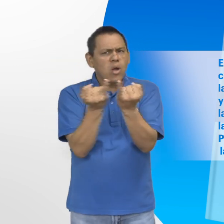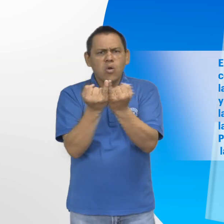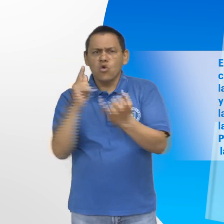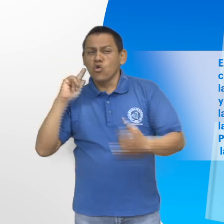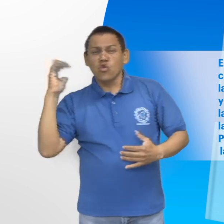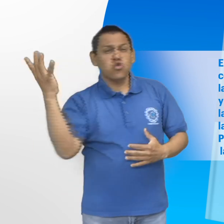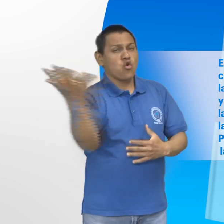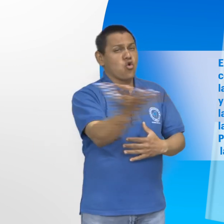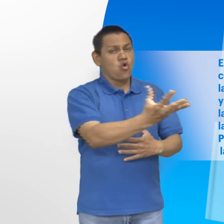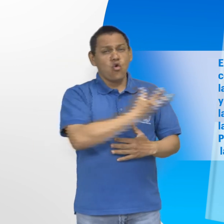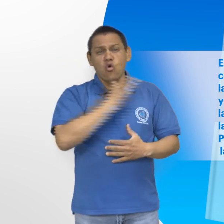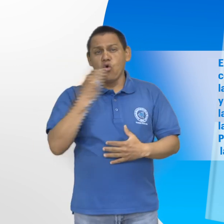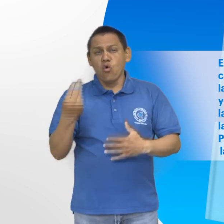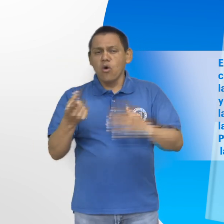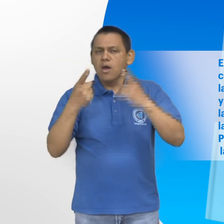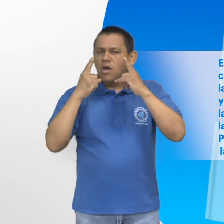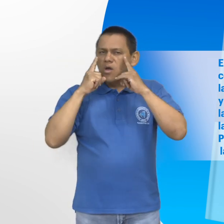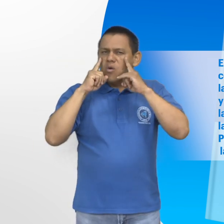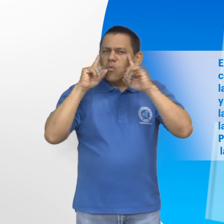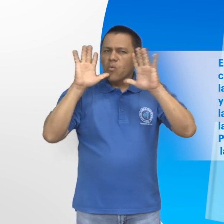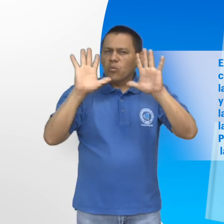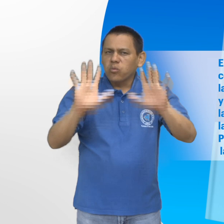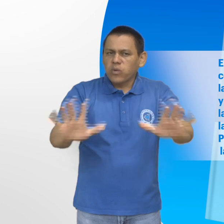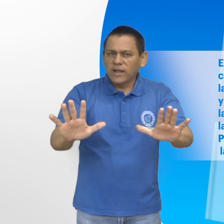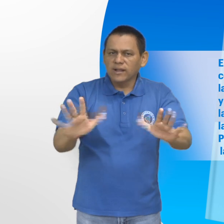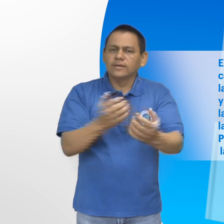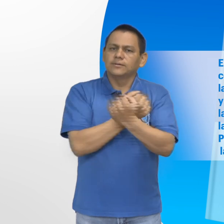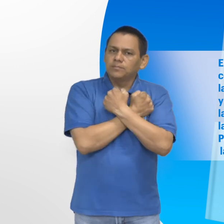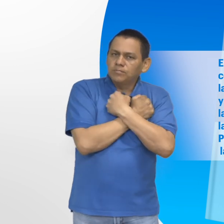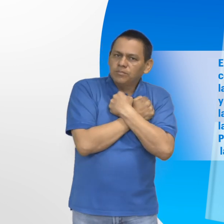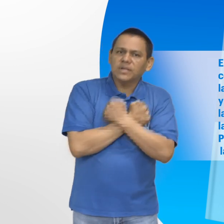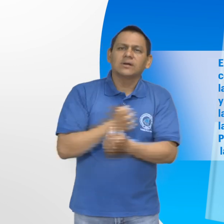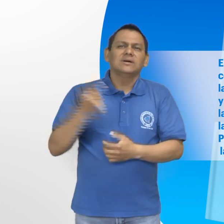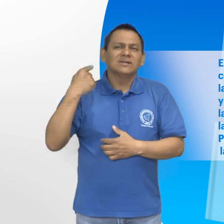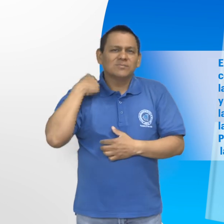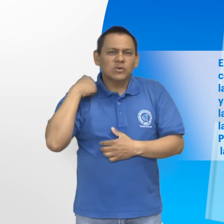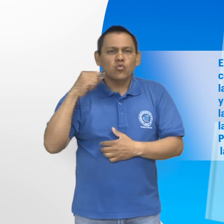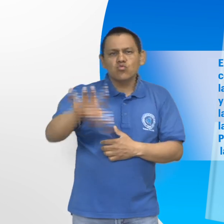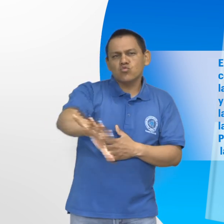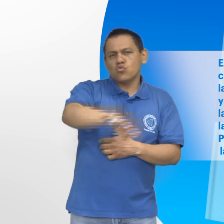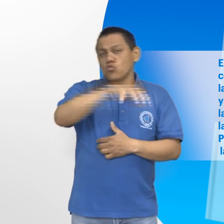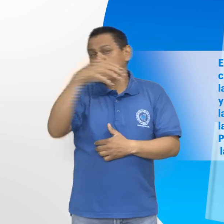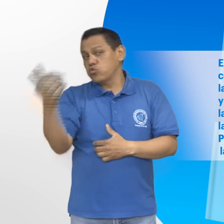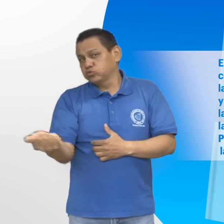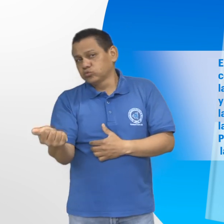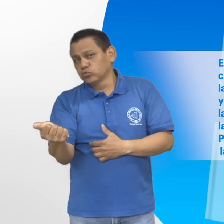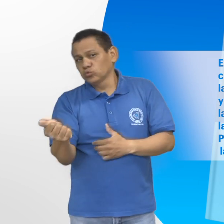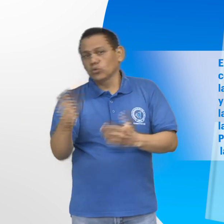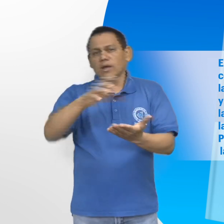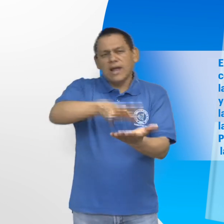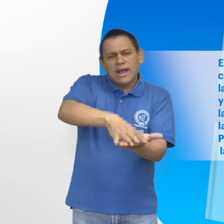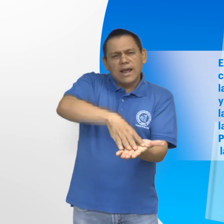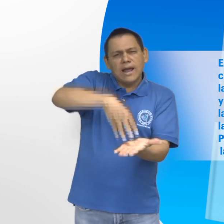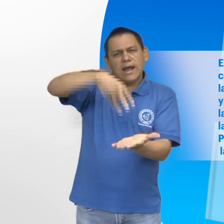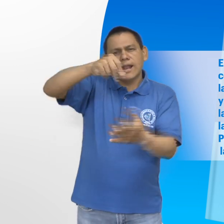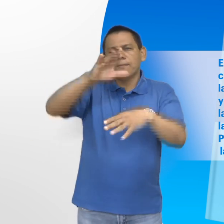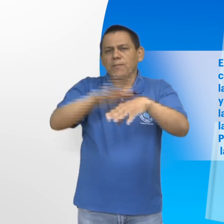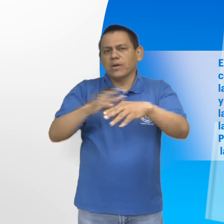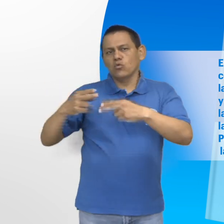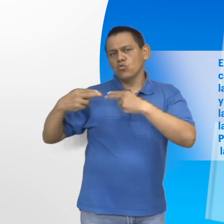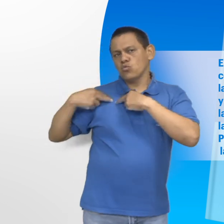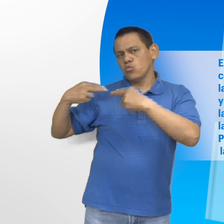los demás bienes, es la Madre Tierra. Esta debe ser amada, cuidada y